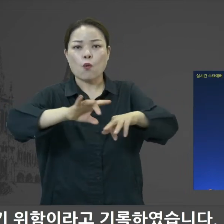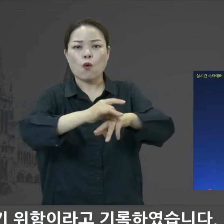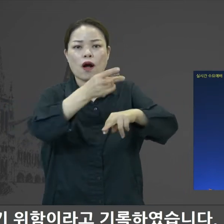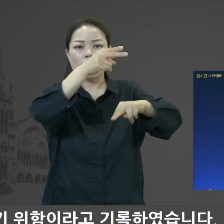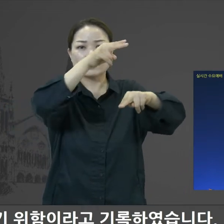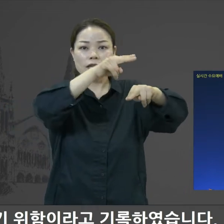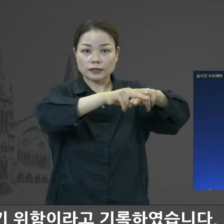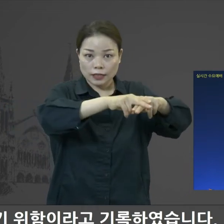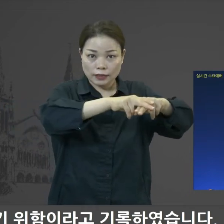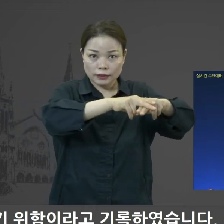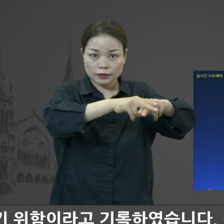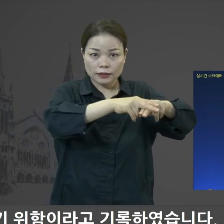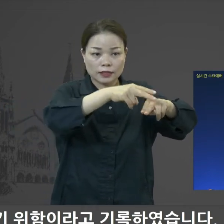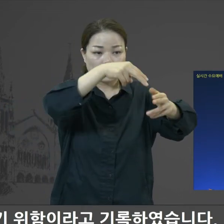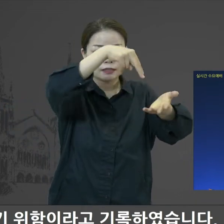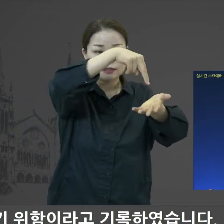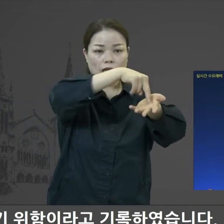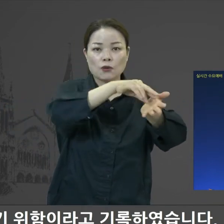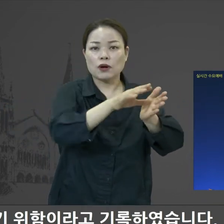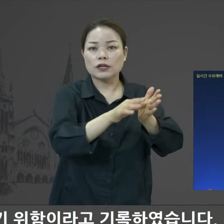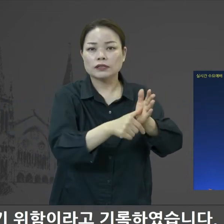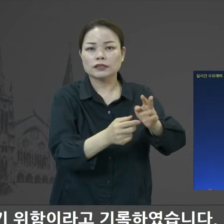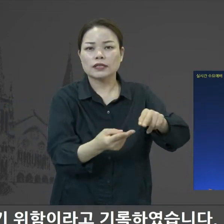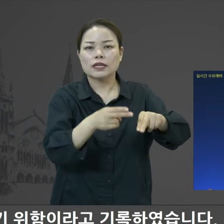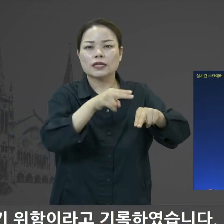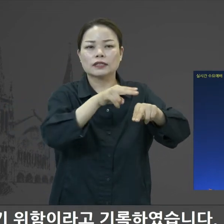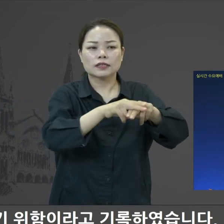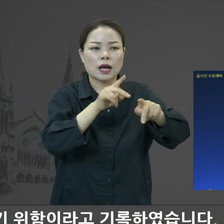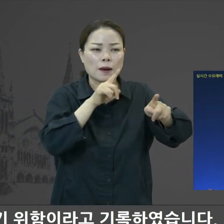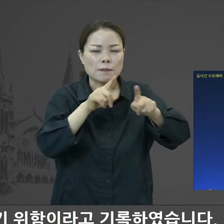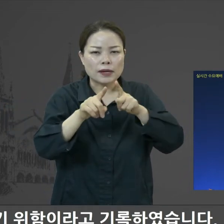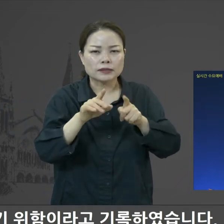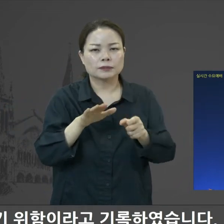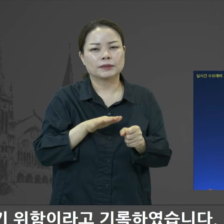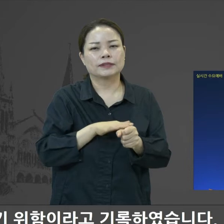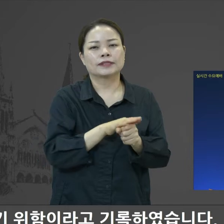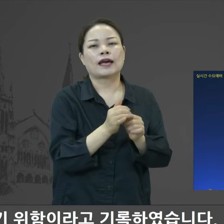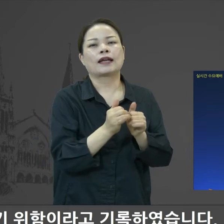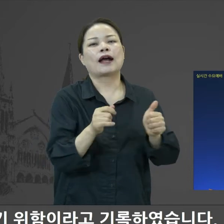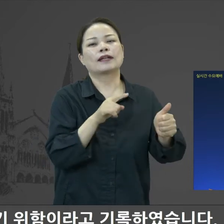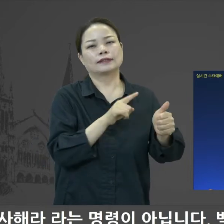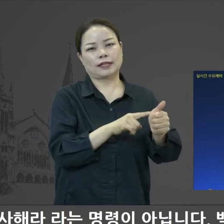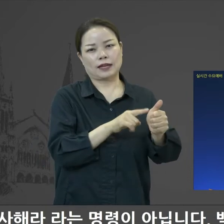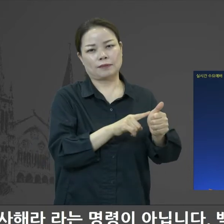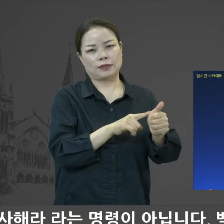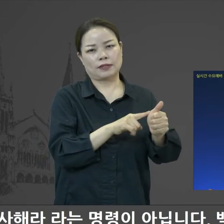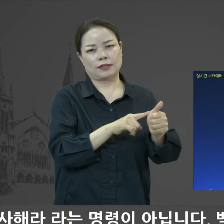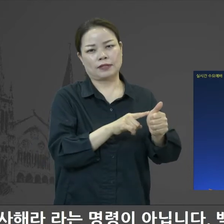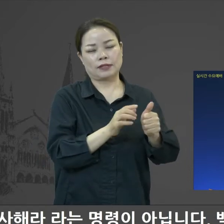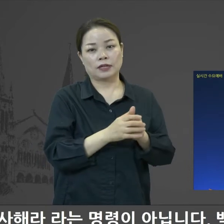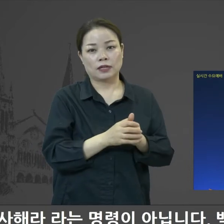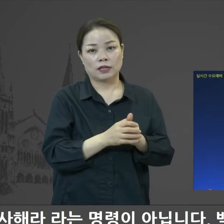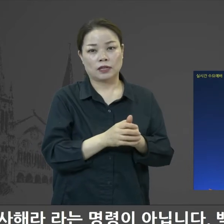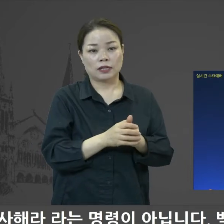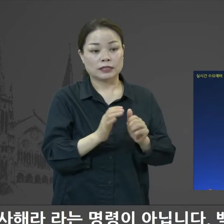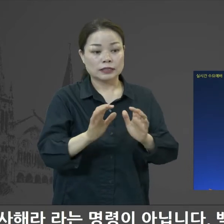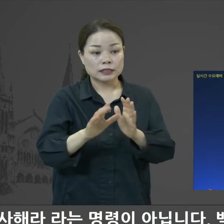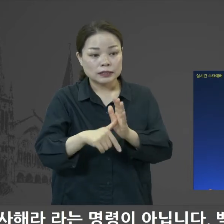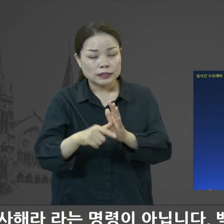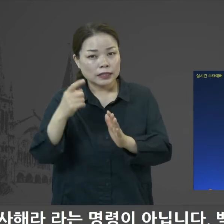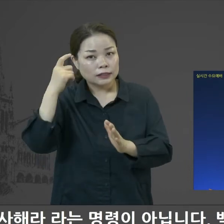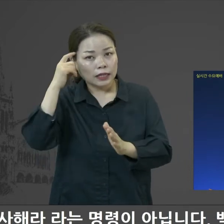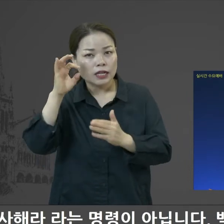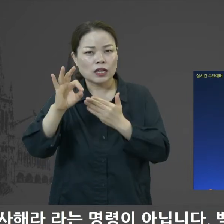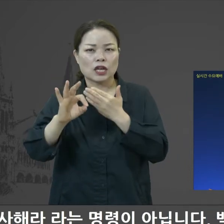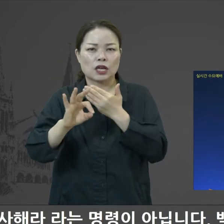한 사람으로 세웠을 때는 그 사람이 말씀을 사랑하는 사람이어야 한다라는 의미입니다. 이 시대로 이해해